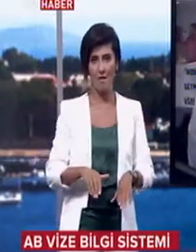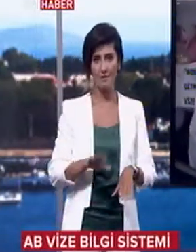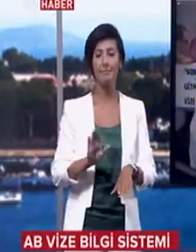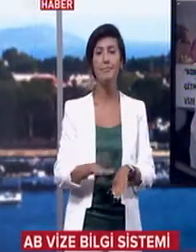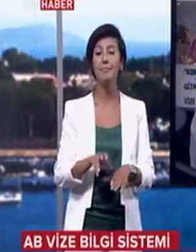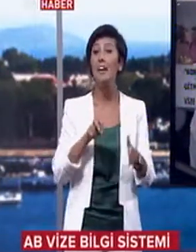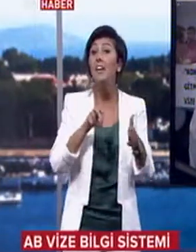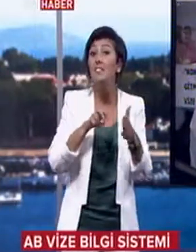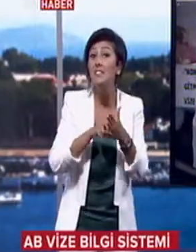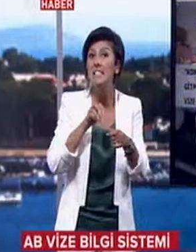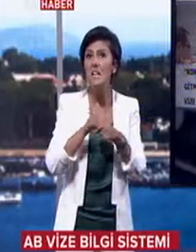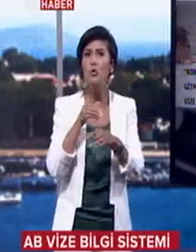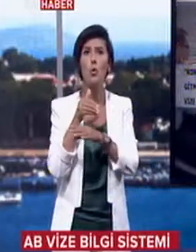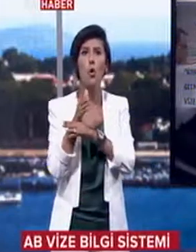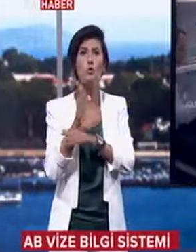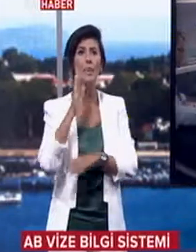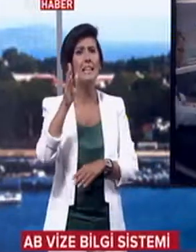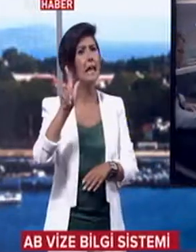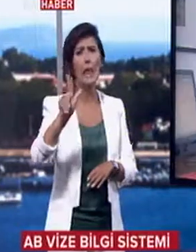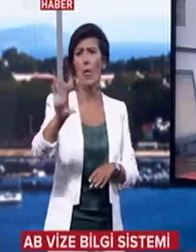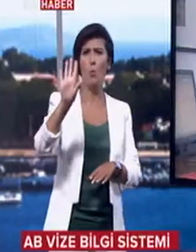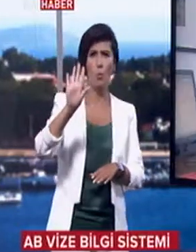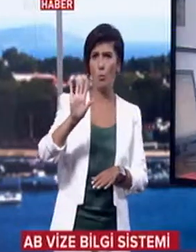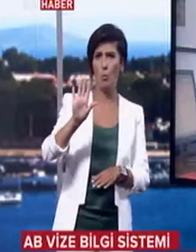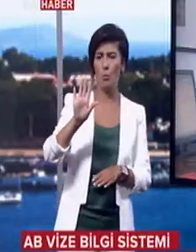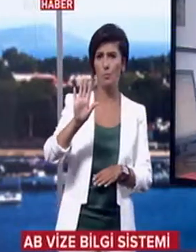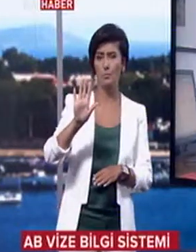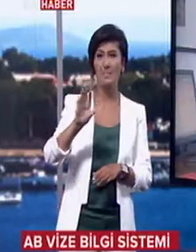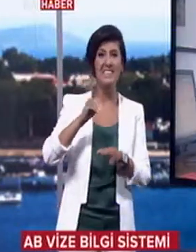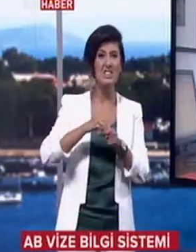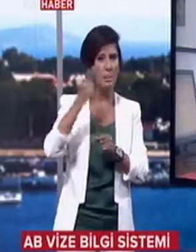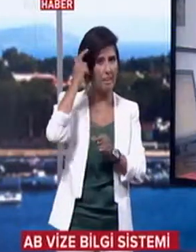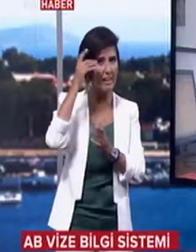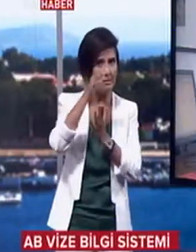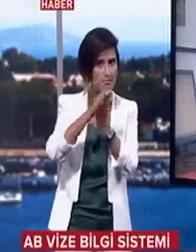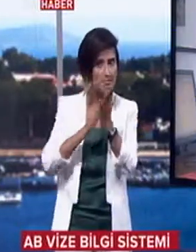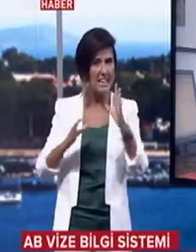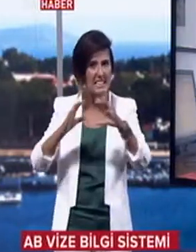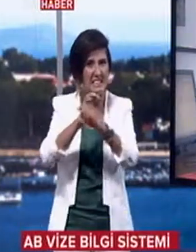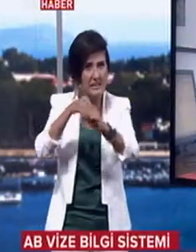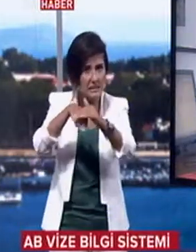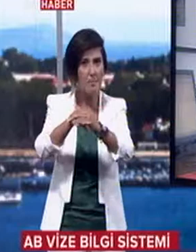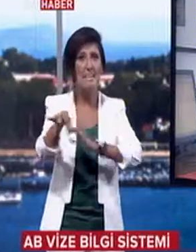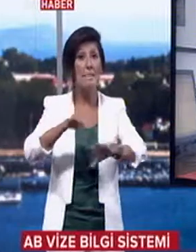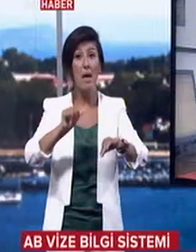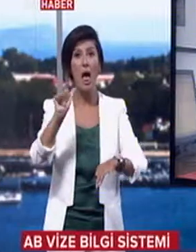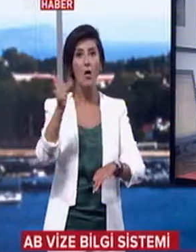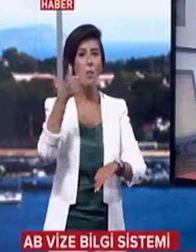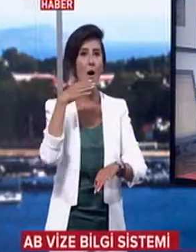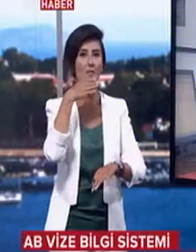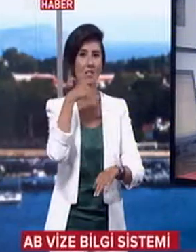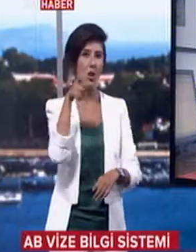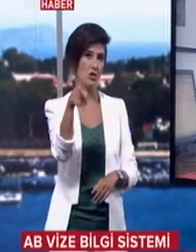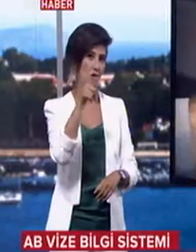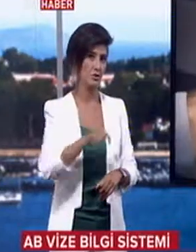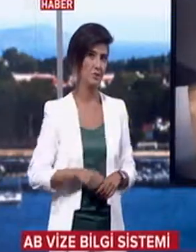olacak. Artık vize için konsolosluğa gitmeye gerek kalmayacak. Verilerin saklanması sistemin getirdiği en önemli